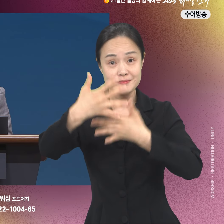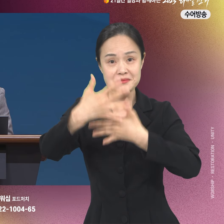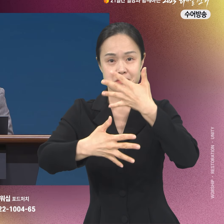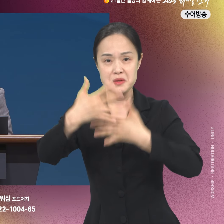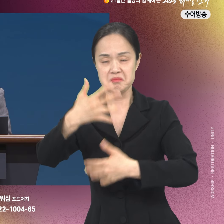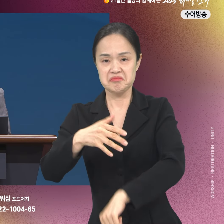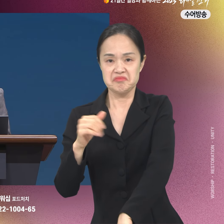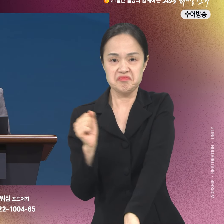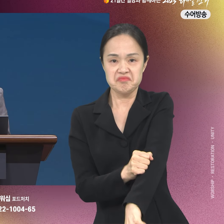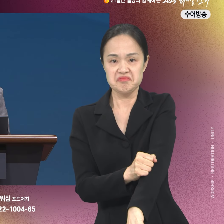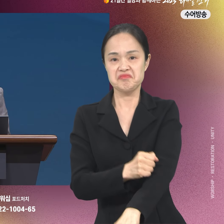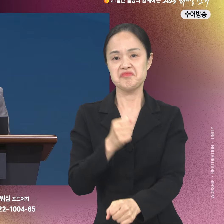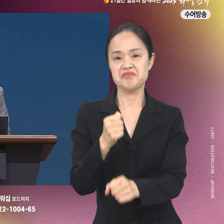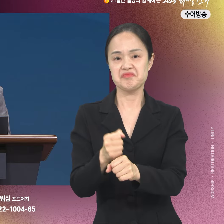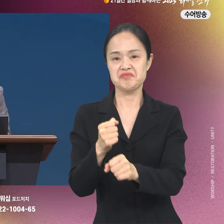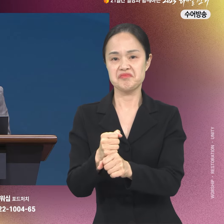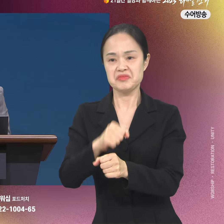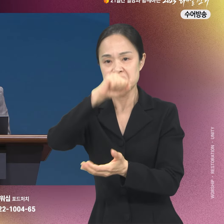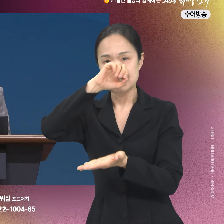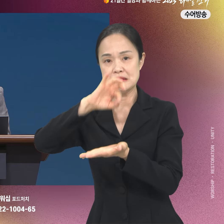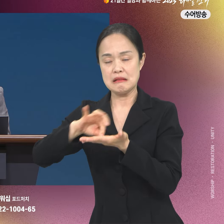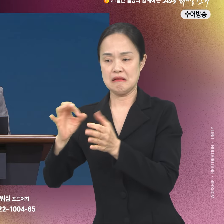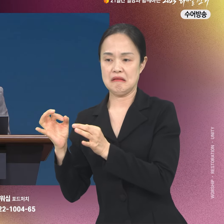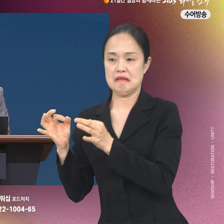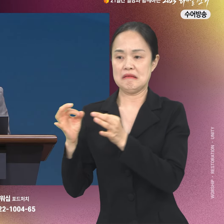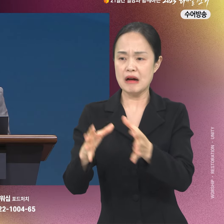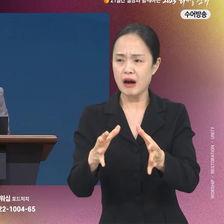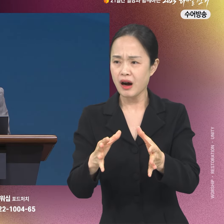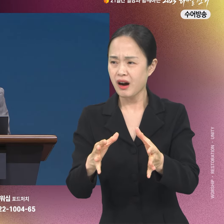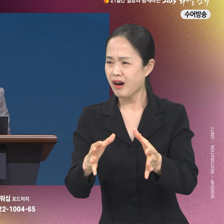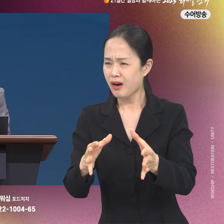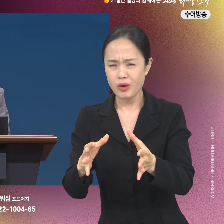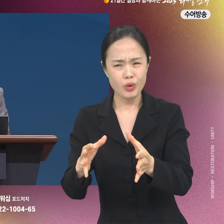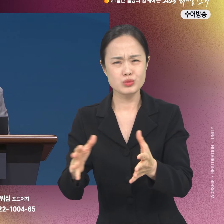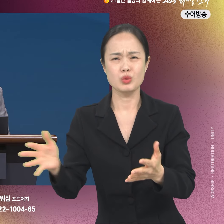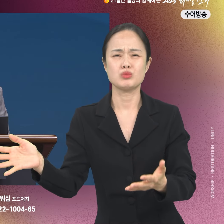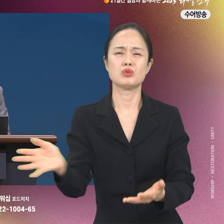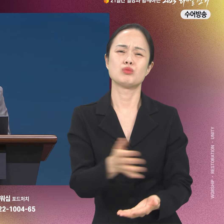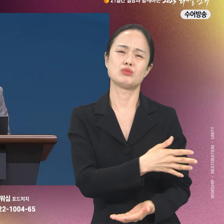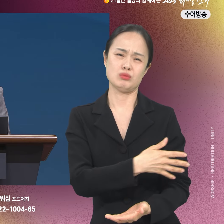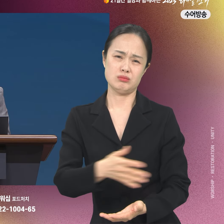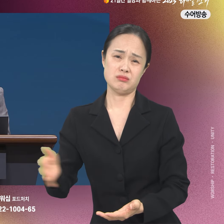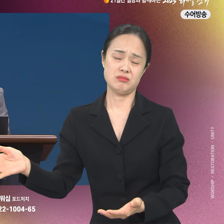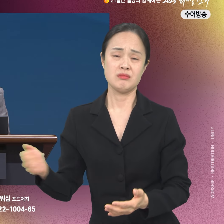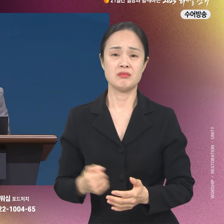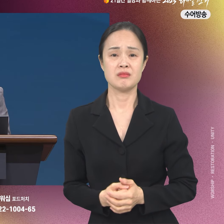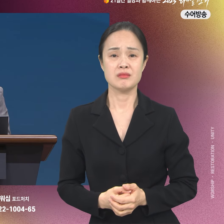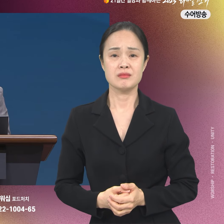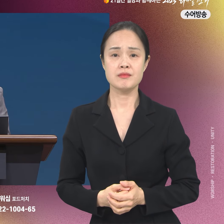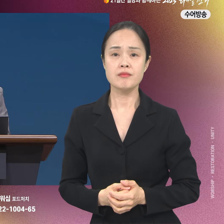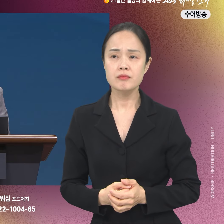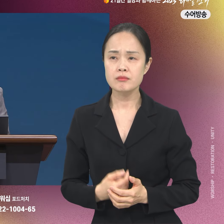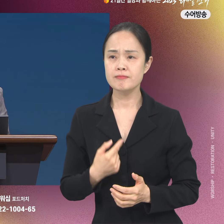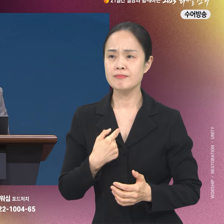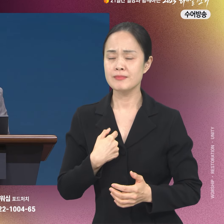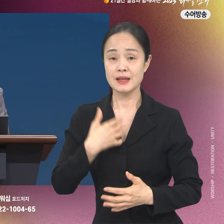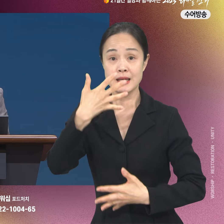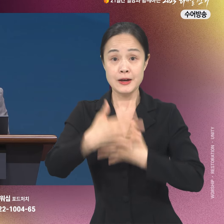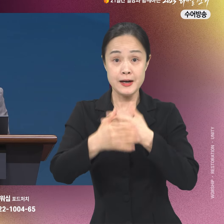것이 현실적이지 않았던 겁니다. 그러다 보니 당연히 제작비를 구하는 것부터 난관이